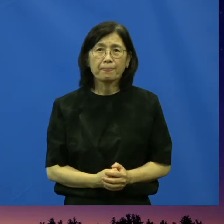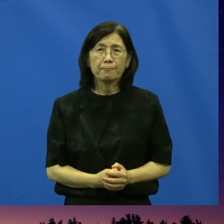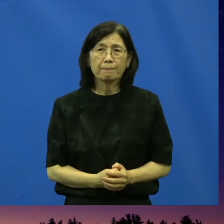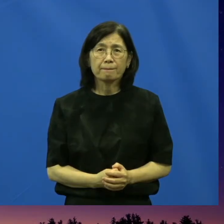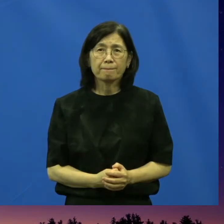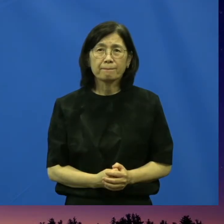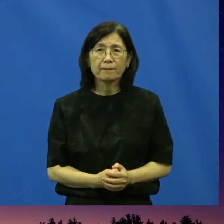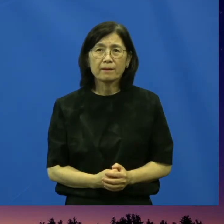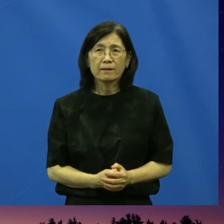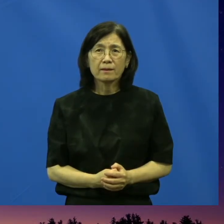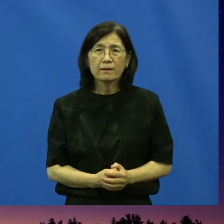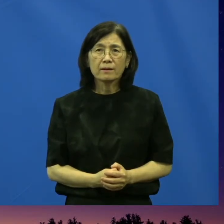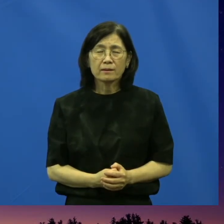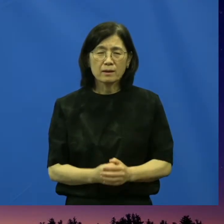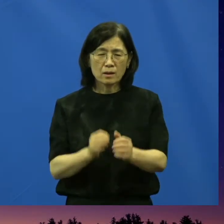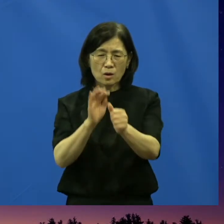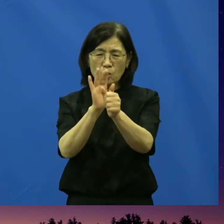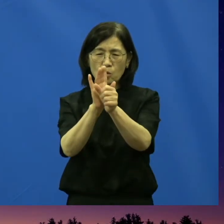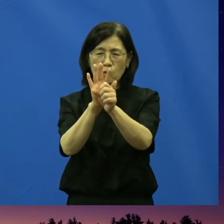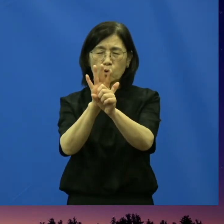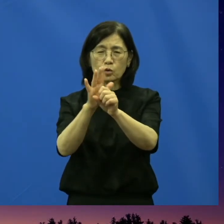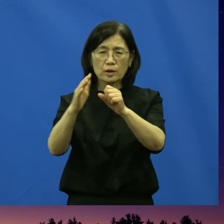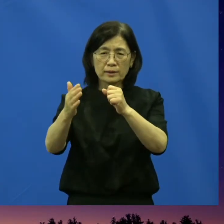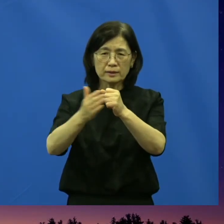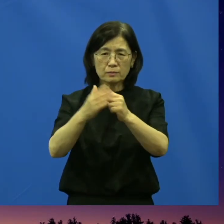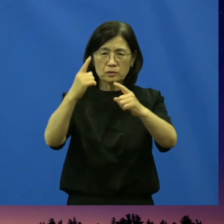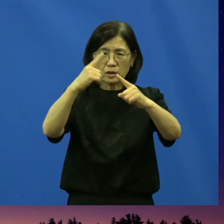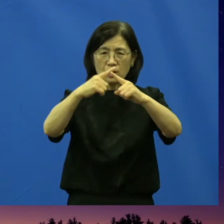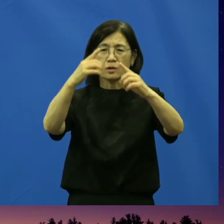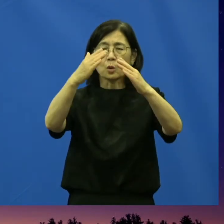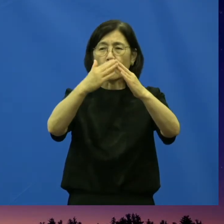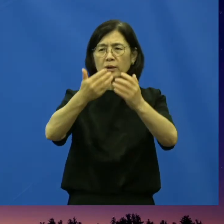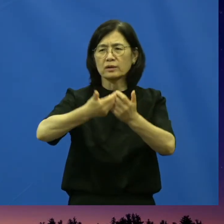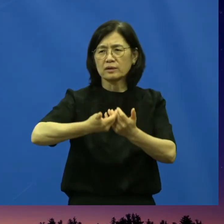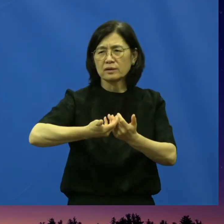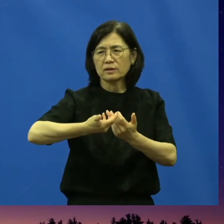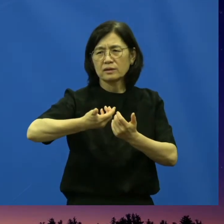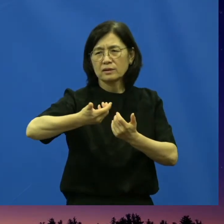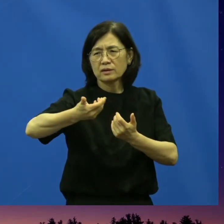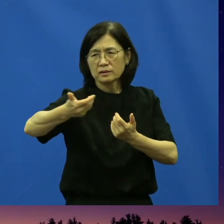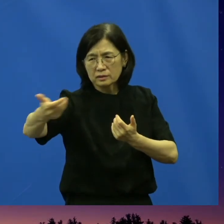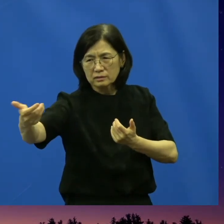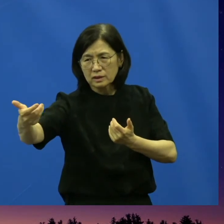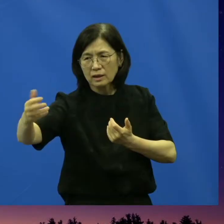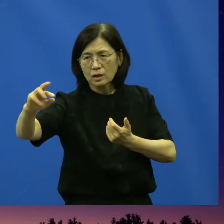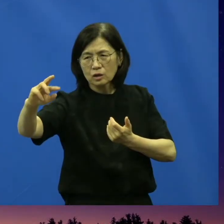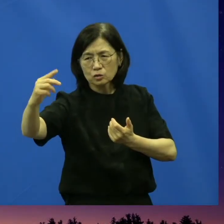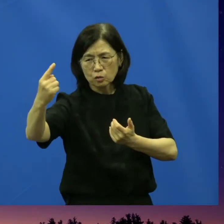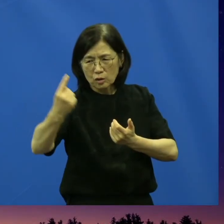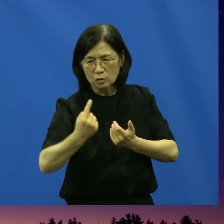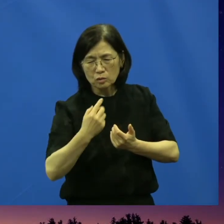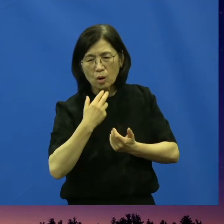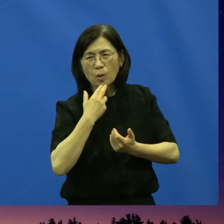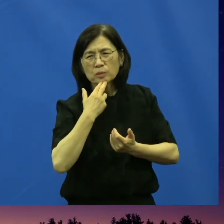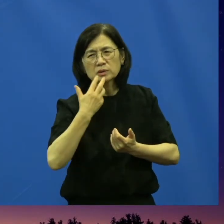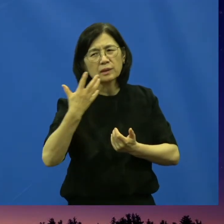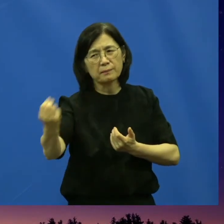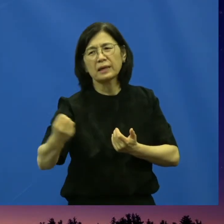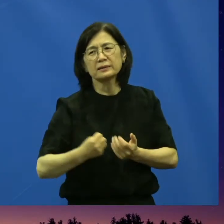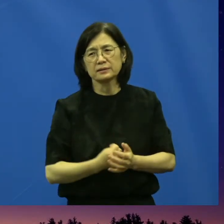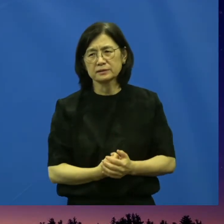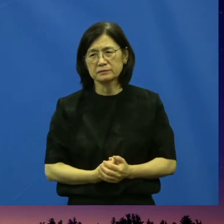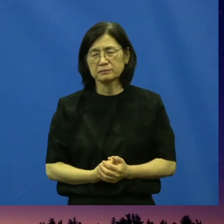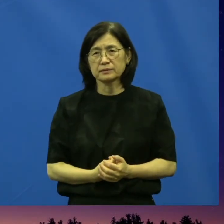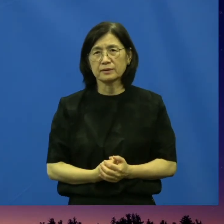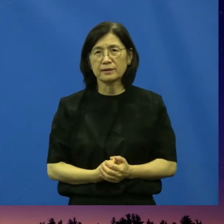안에 있었던 사람인데 코로나로 인해서 공동체를 떠나 있는, 다시 못 돌아온 사람들이 굉장히 많이 있어요. 그리고 이